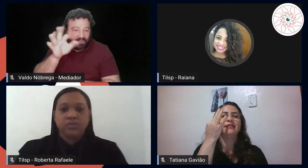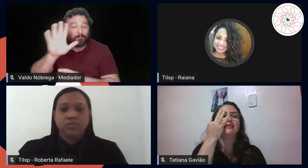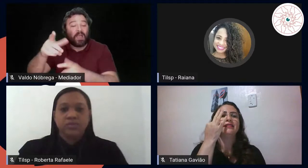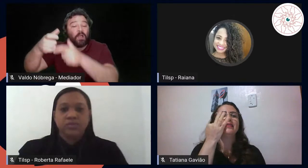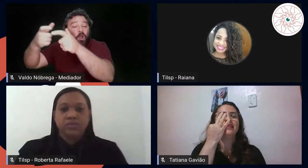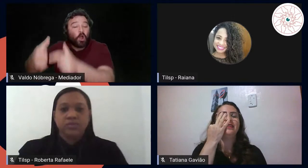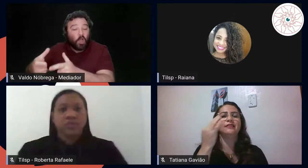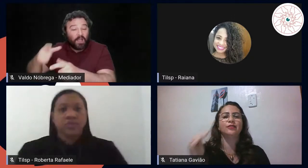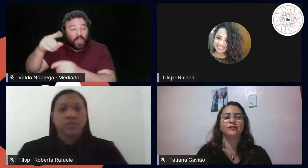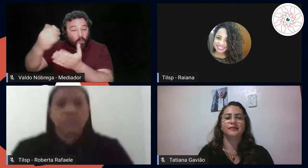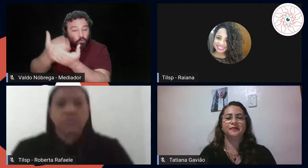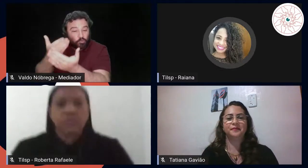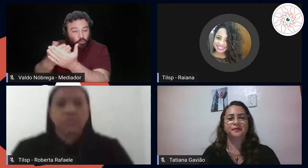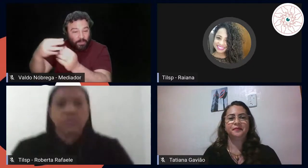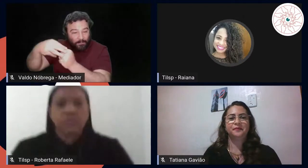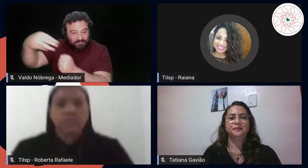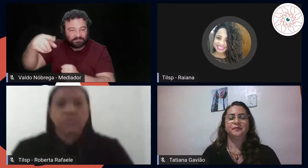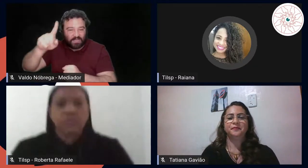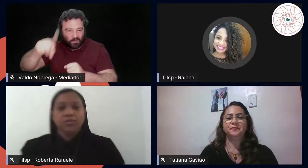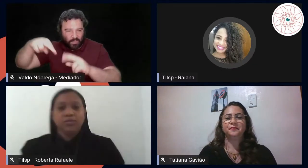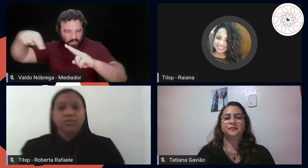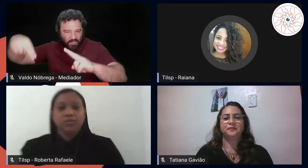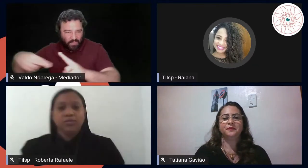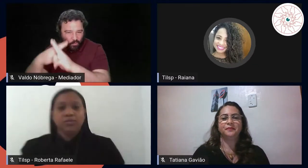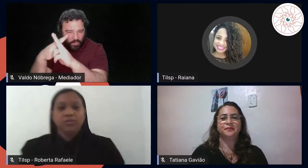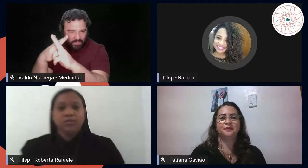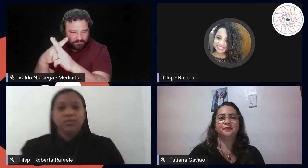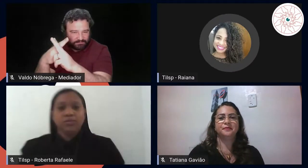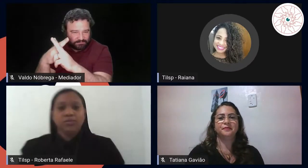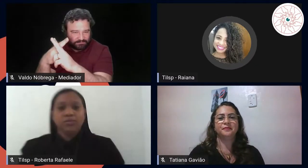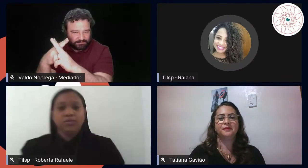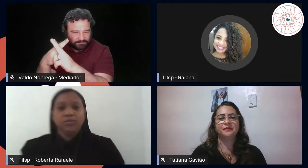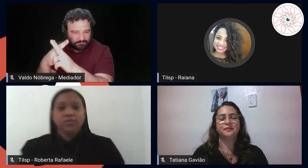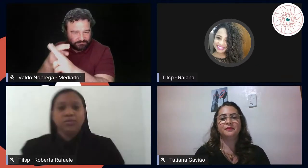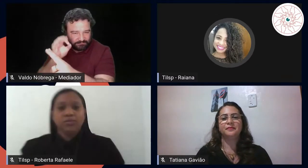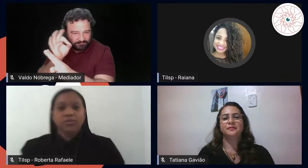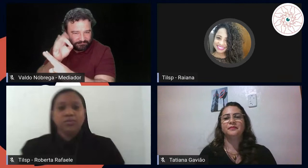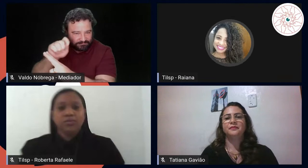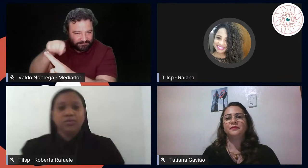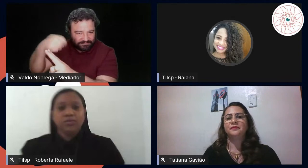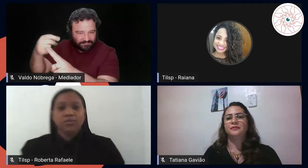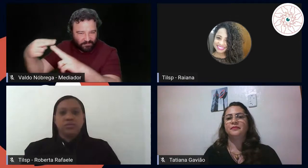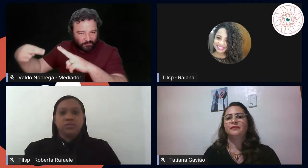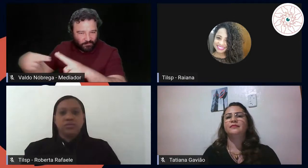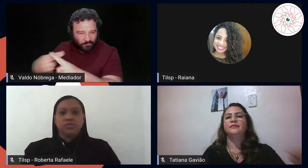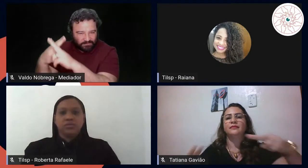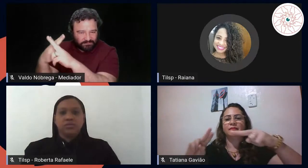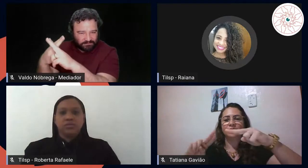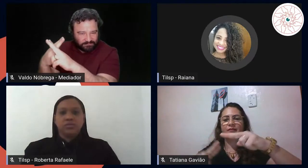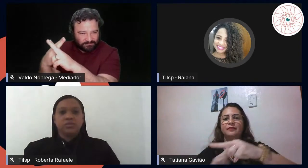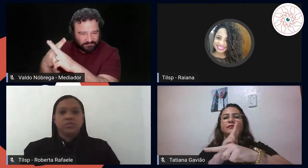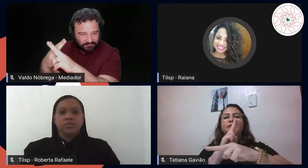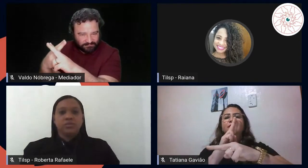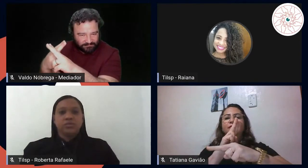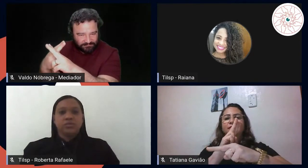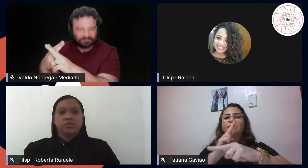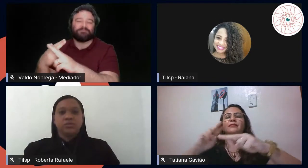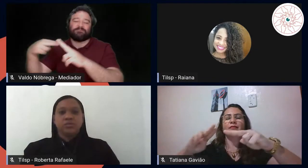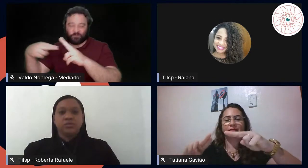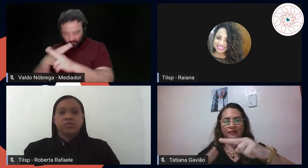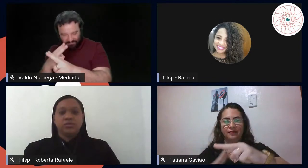Este é o meu sinal. Isso. Mas eh onde você está cursando o mestrado, é este o sinal da universidade? Está certo